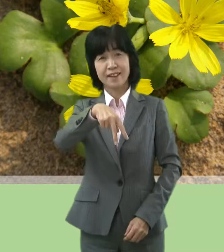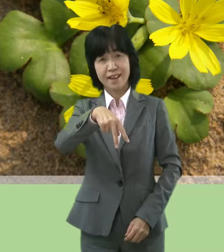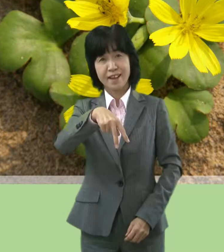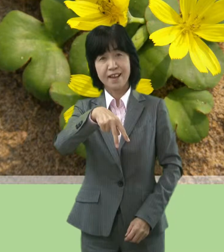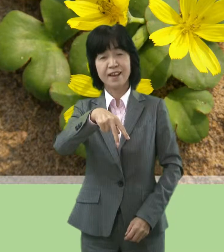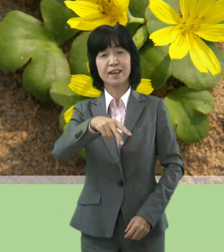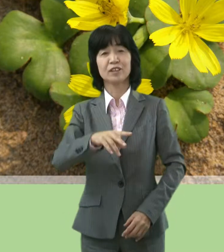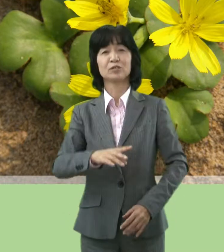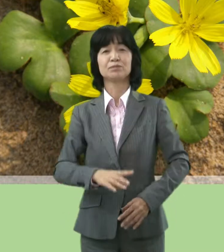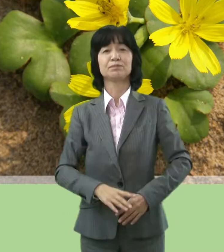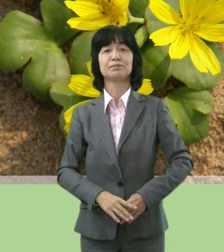を添えます